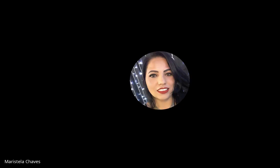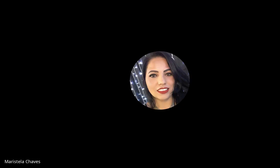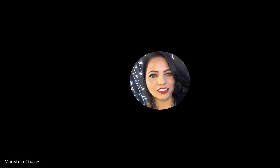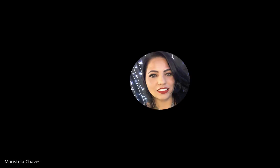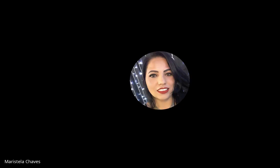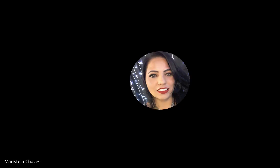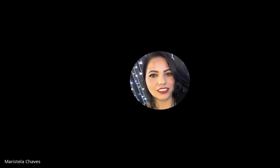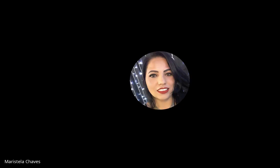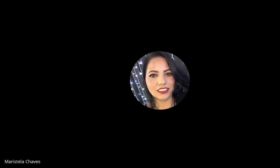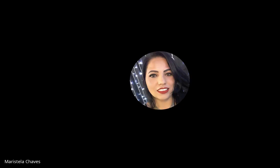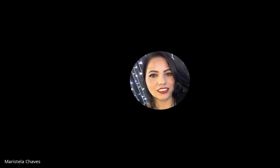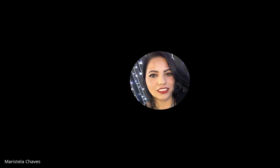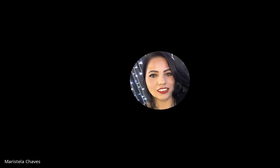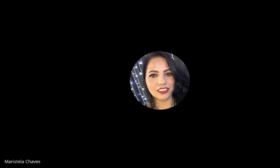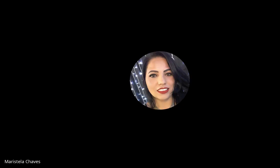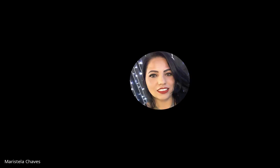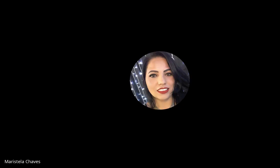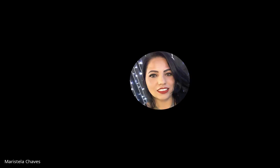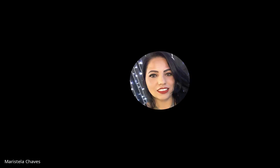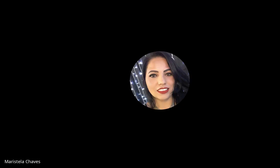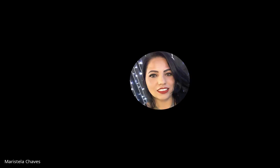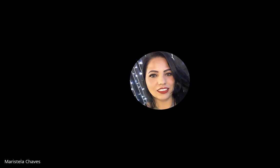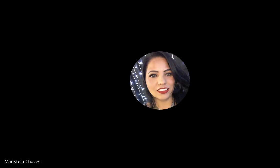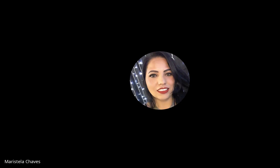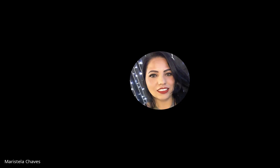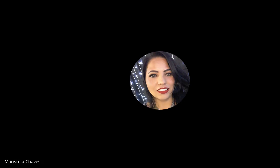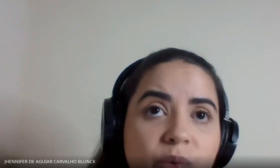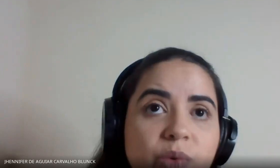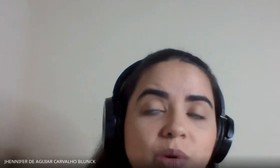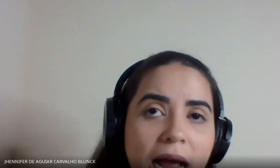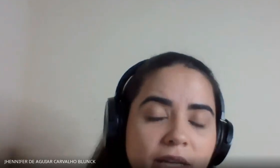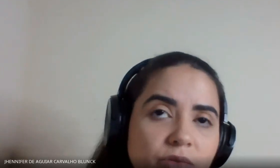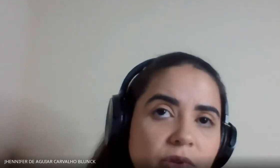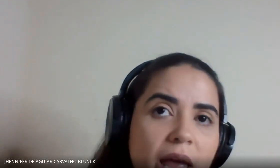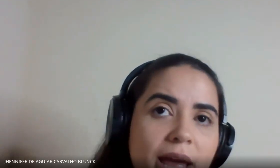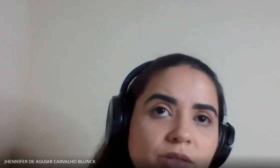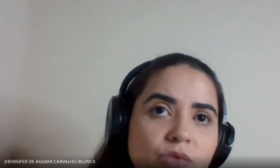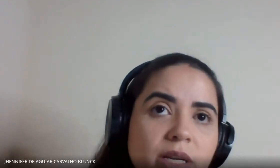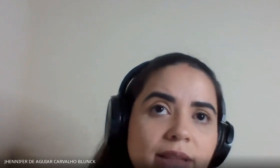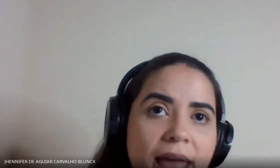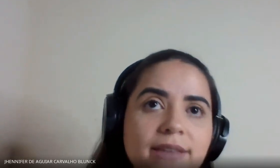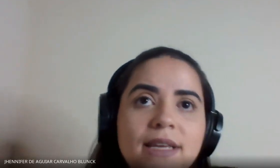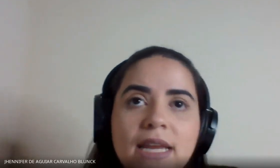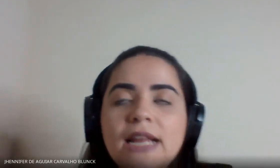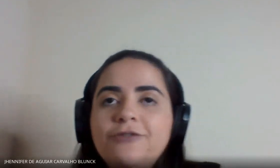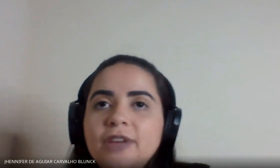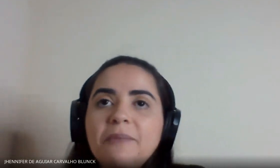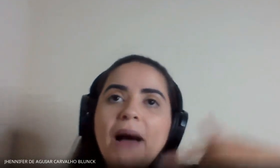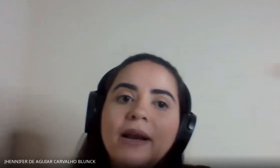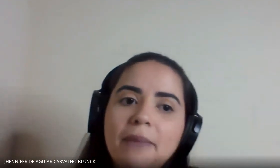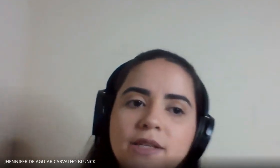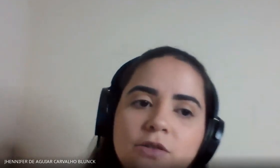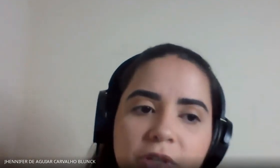Desculpa, eu não entendi. Mas o seu aluno, no caso, a sua ideia seria ele